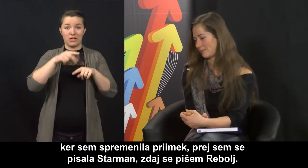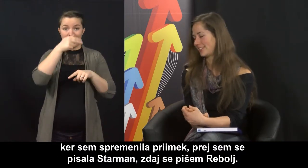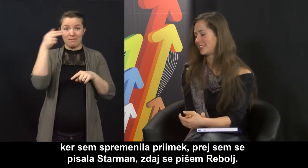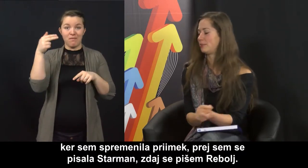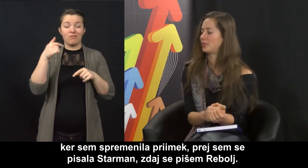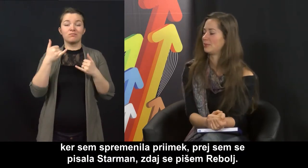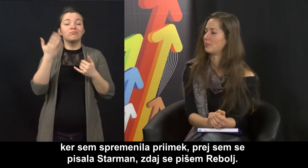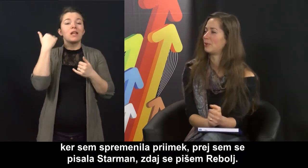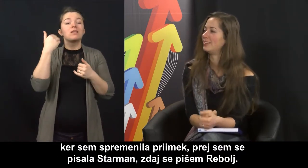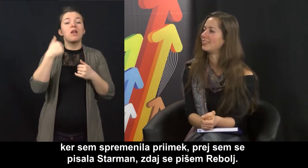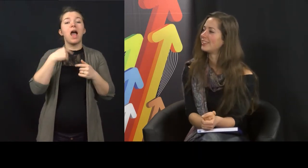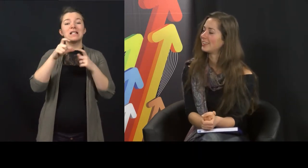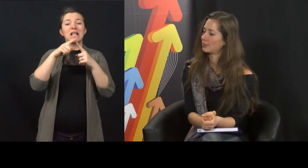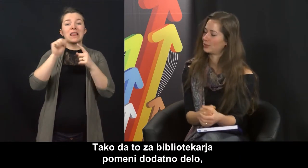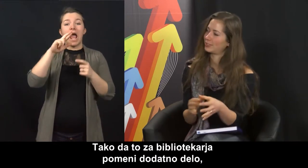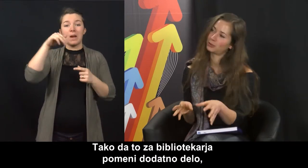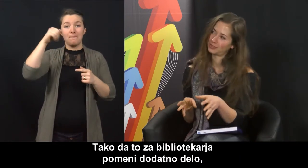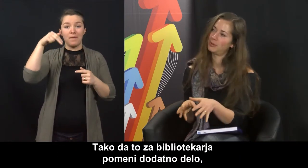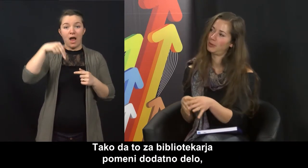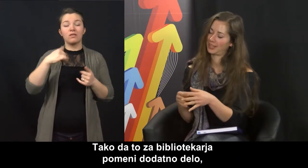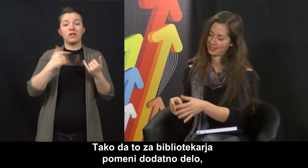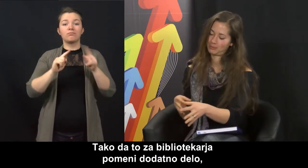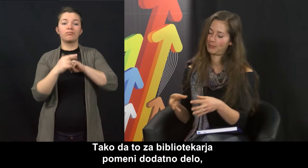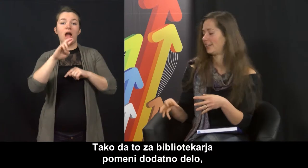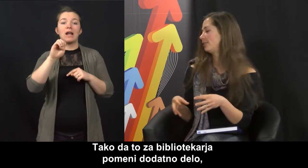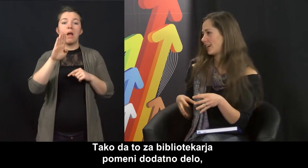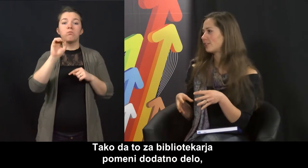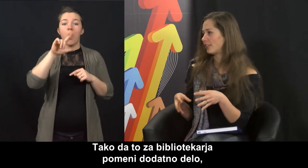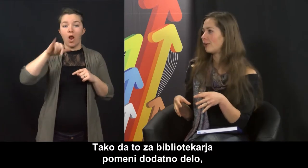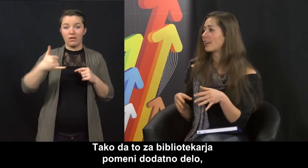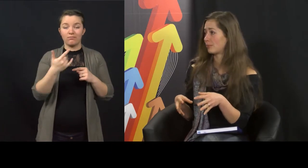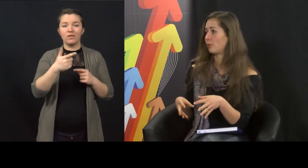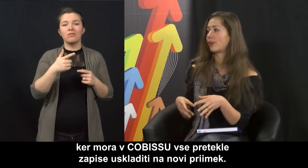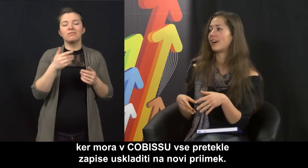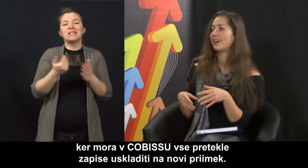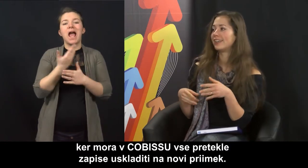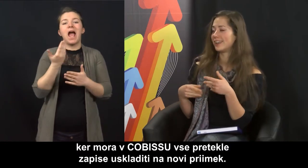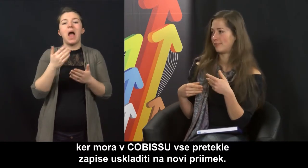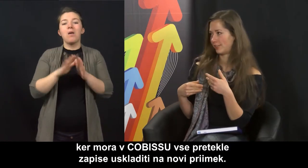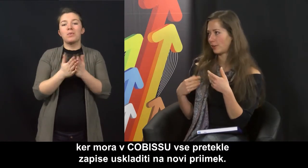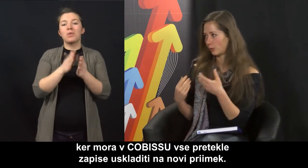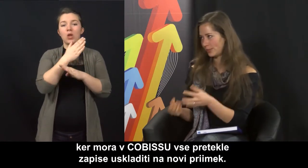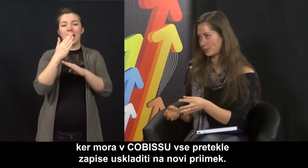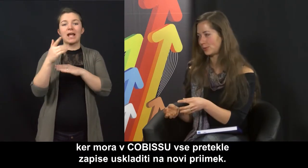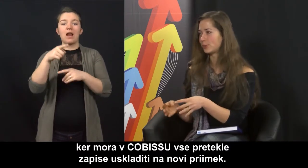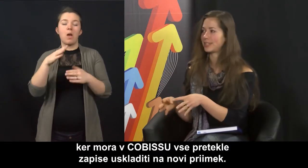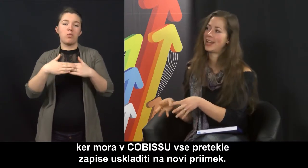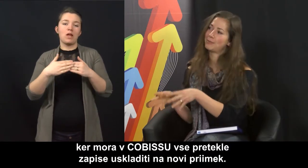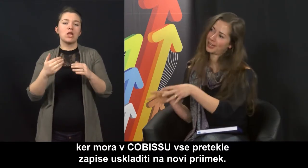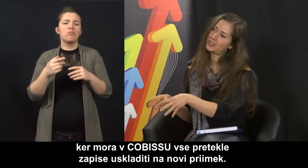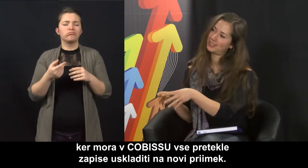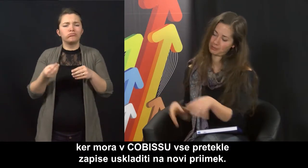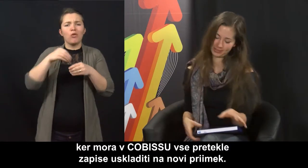pisala Starman, zdaj se pišem Rebolj. Tako da to za bibliotekarja pomeni dodatno delo, ker mora v Kobisu